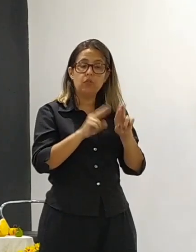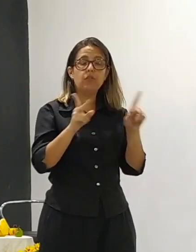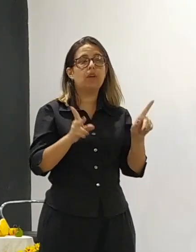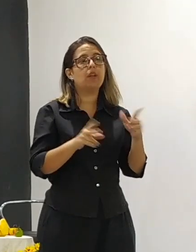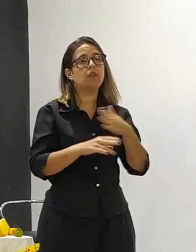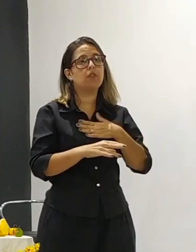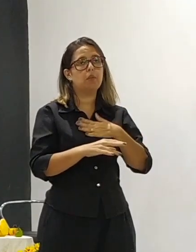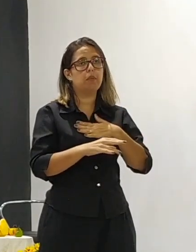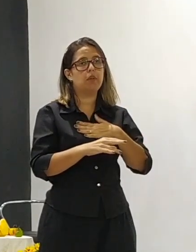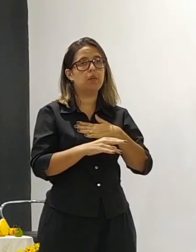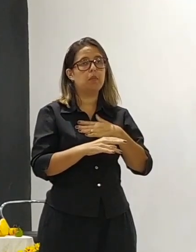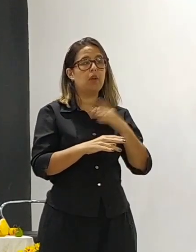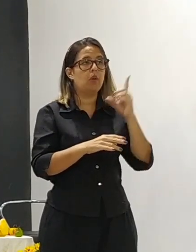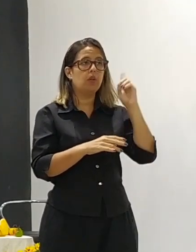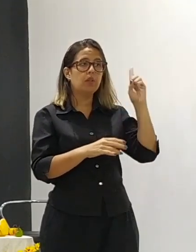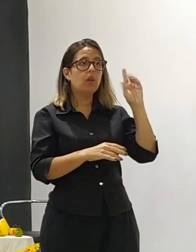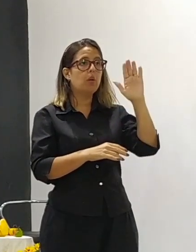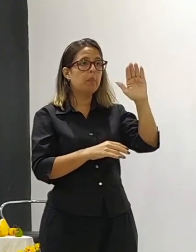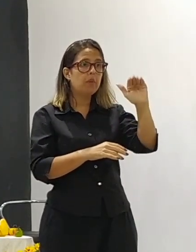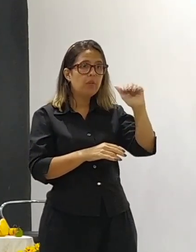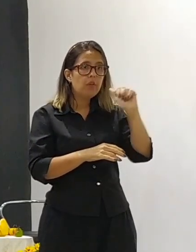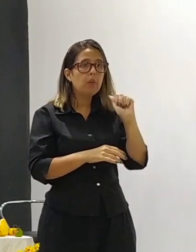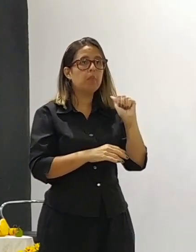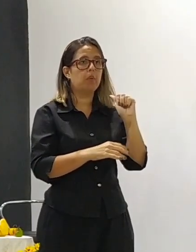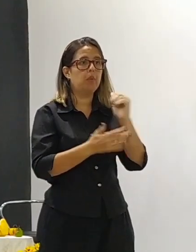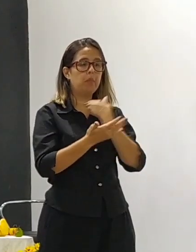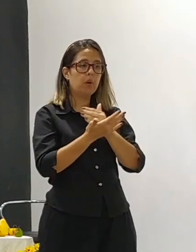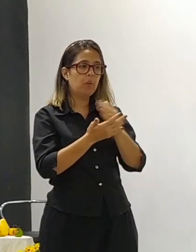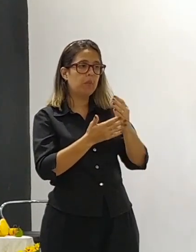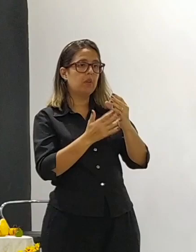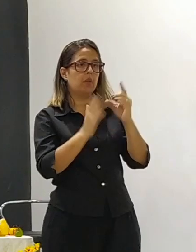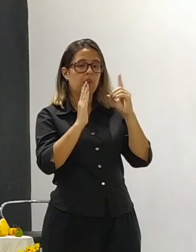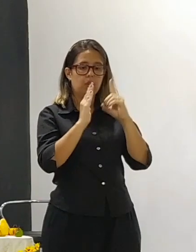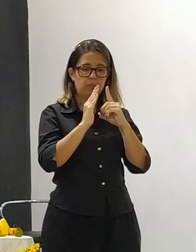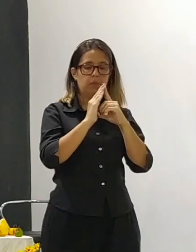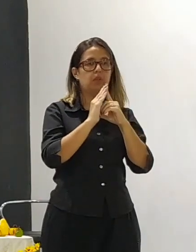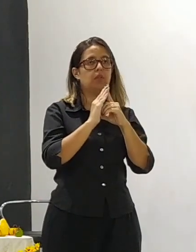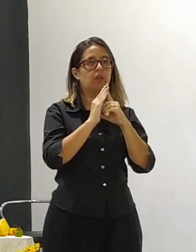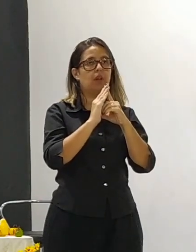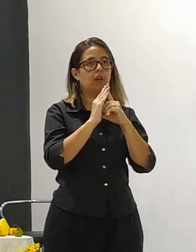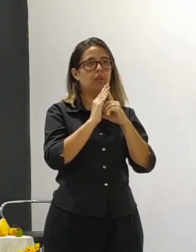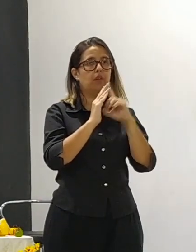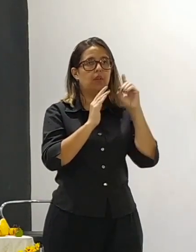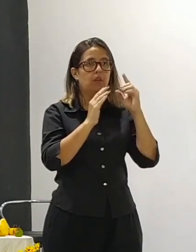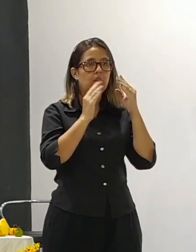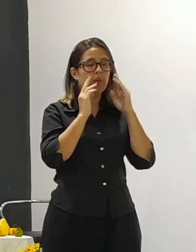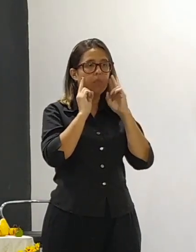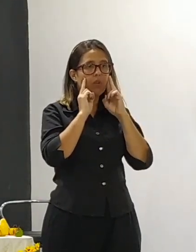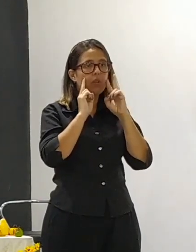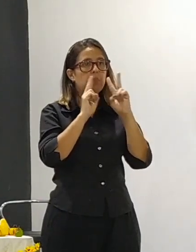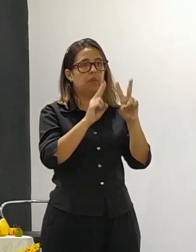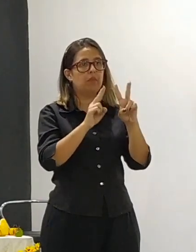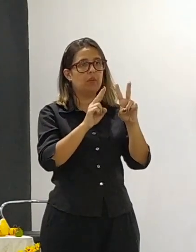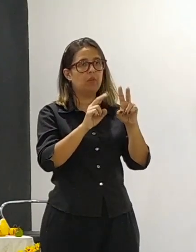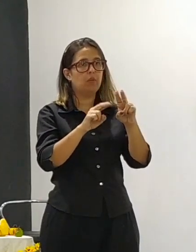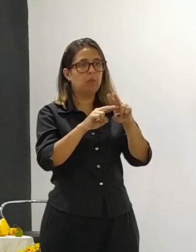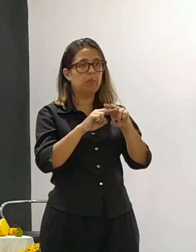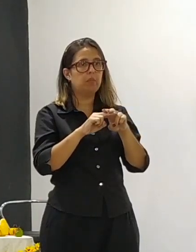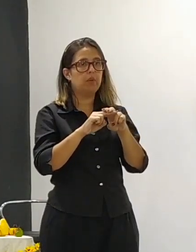Mas quando Deus me chamou para abrir o ministério Crescendo em Família, Deus me deu uma visão. Por isso que eu coloquei